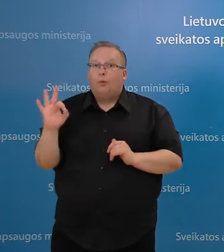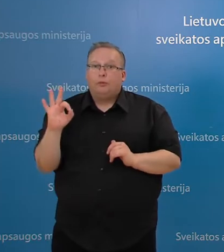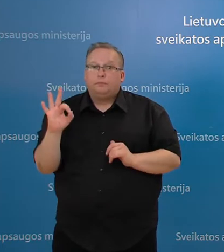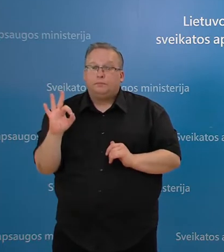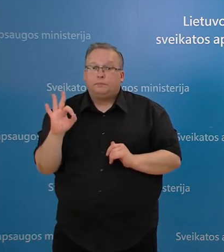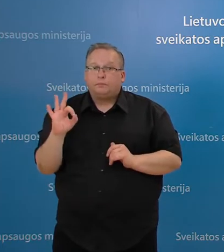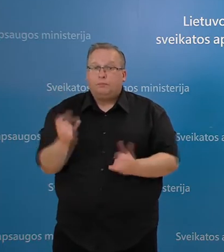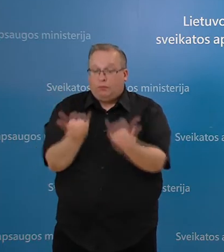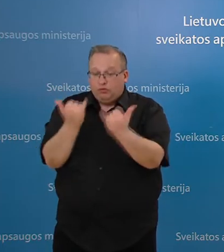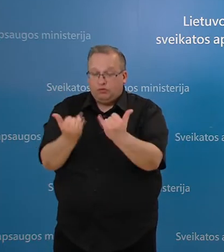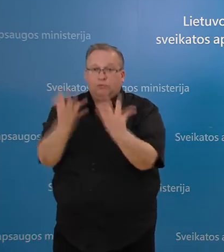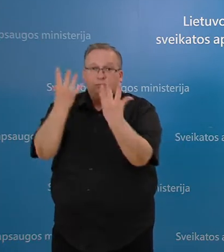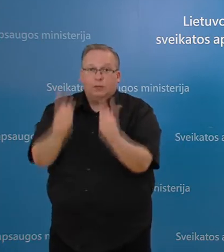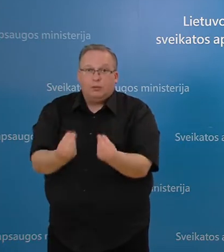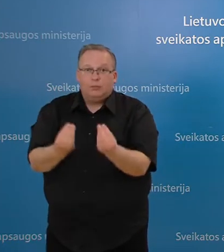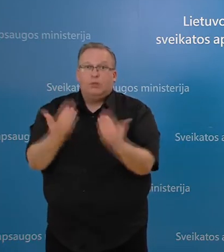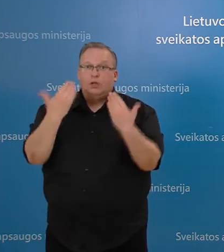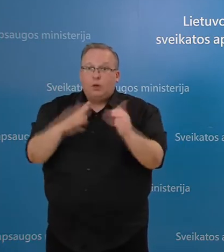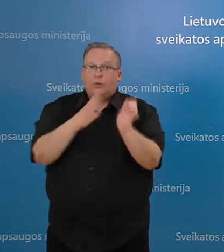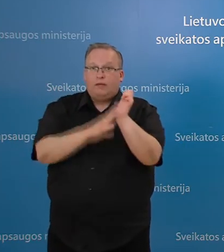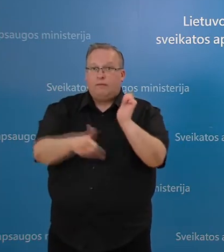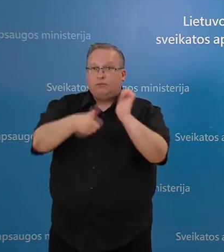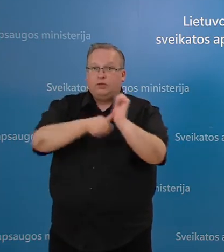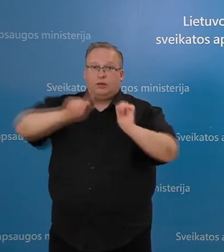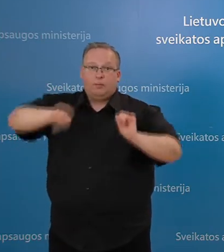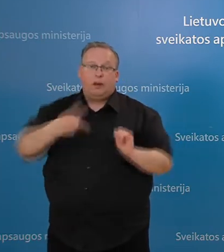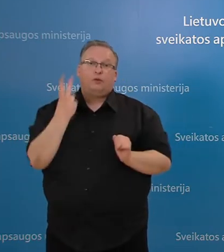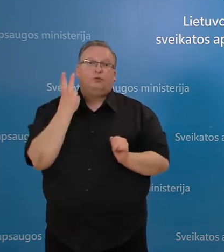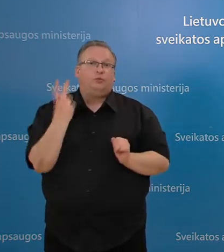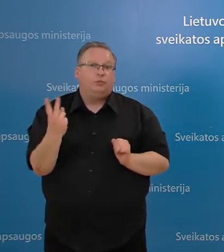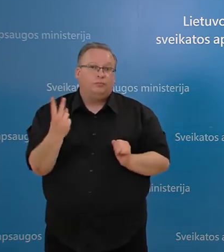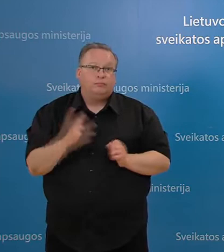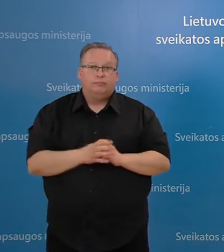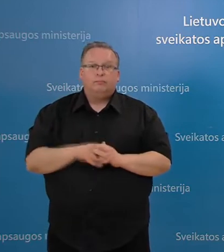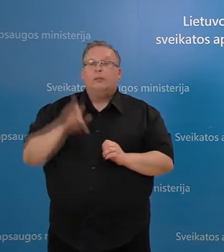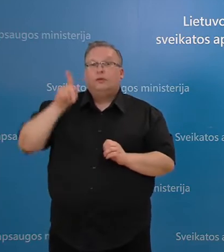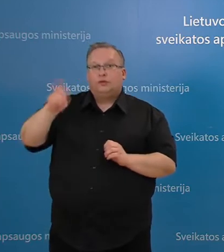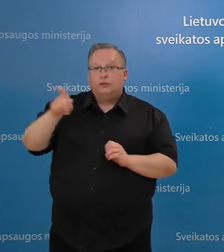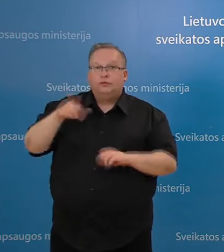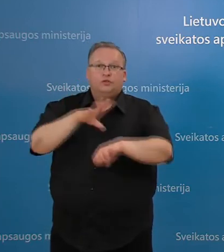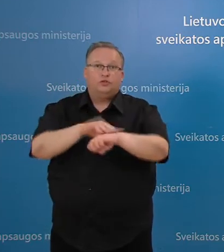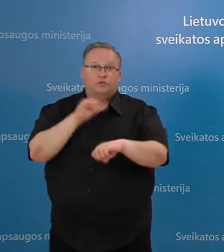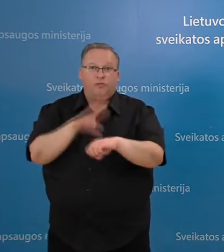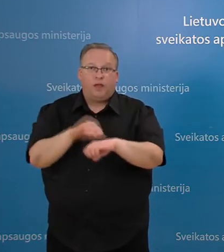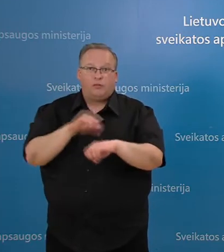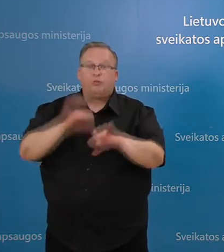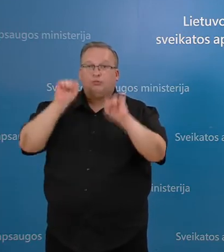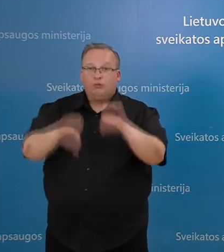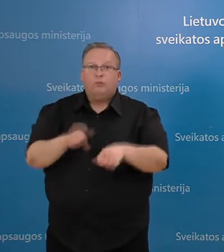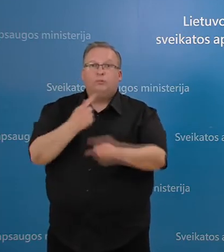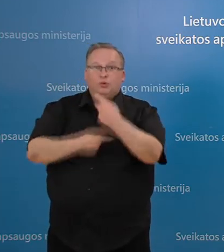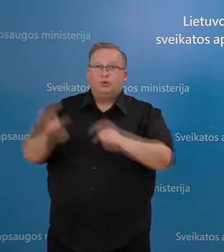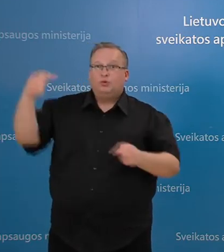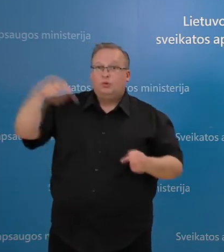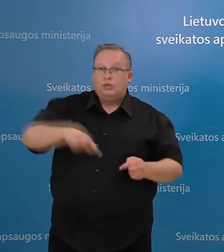o šios dienos duomenimis 96,2. Tai, na, iš tos šalies, kaip žinote, gali atvykti tik tai